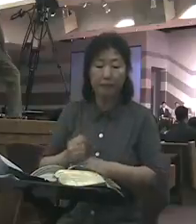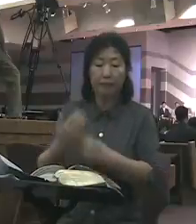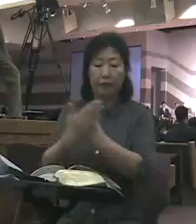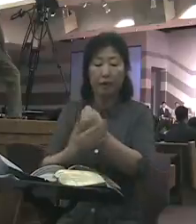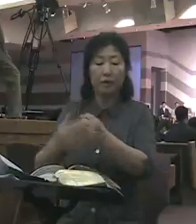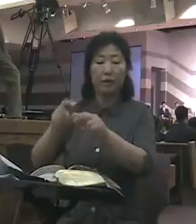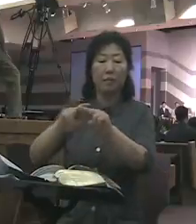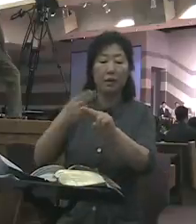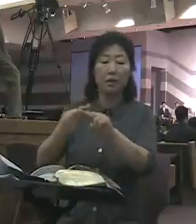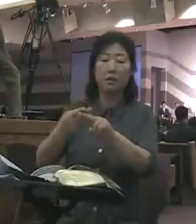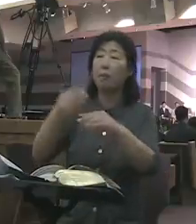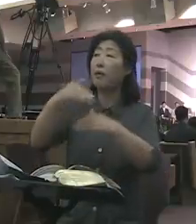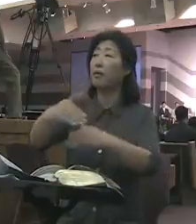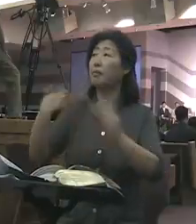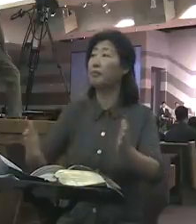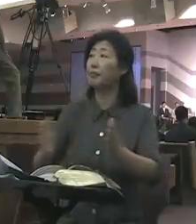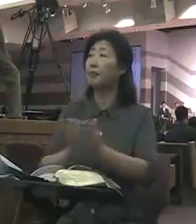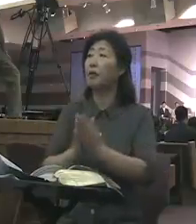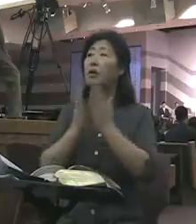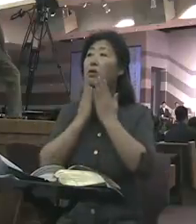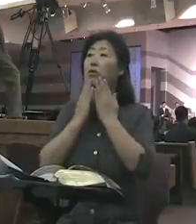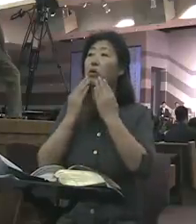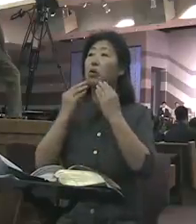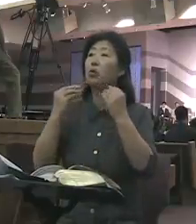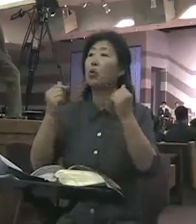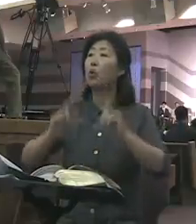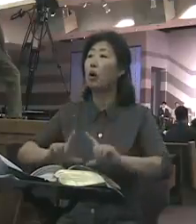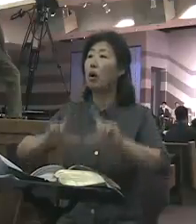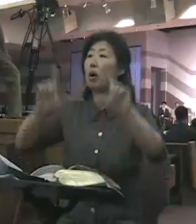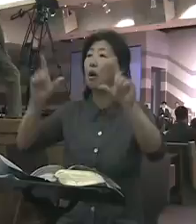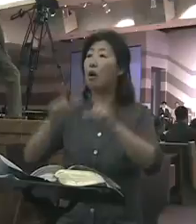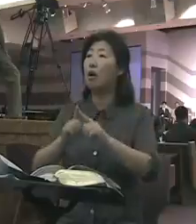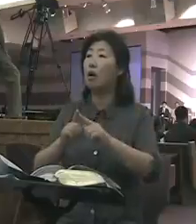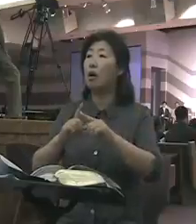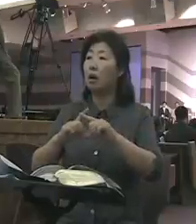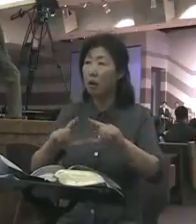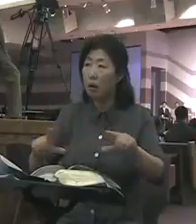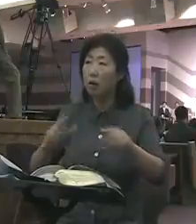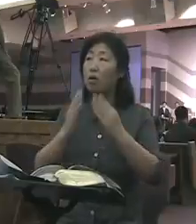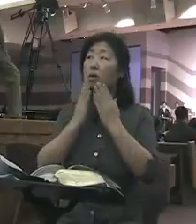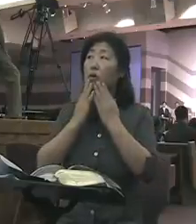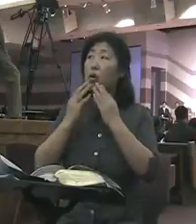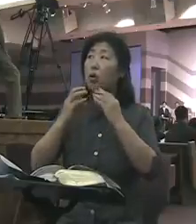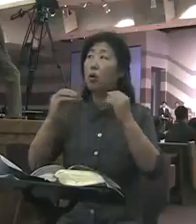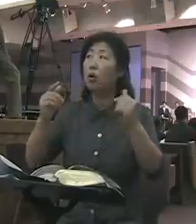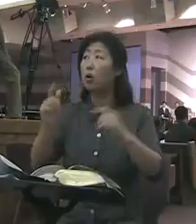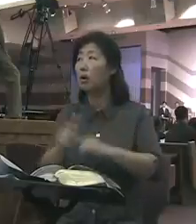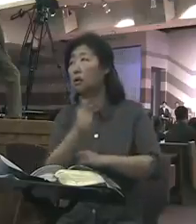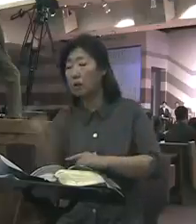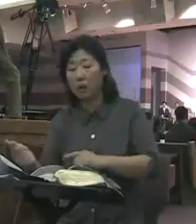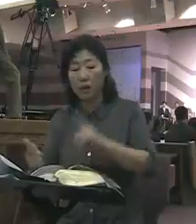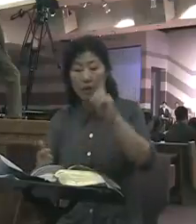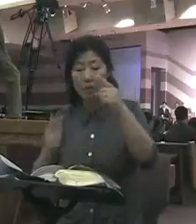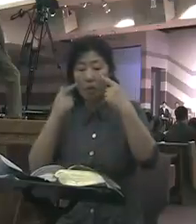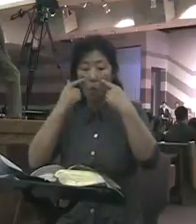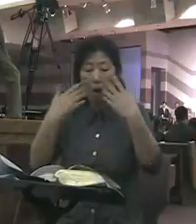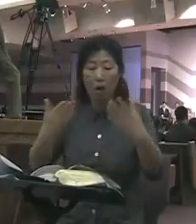이번 토요일날 평소에 주일날 있는데요. 이번 토요일 저녁 한 번에 확인하실 수가 있겠습니다.